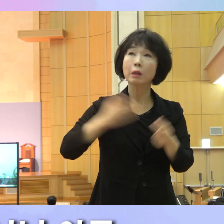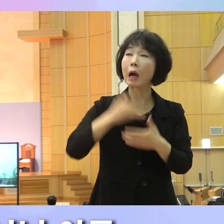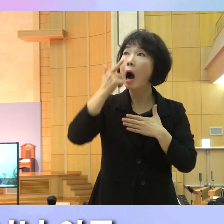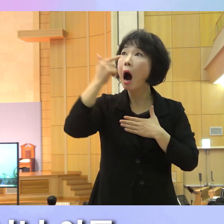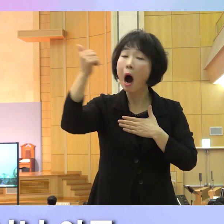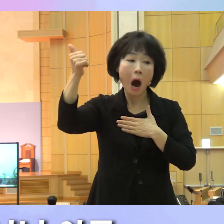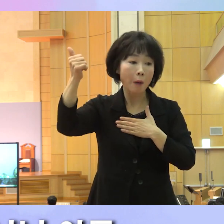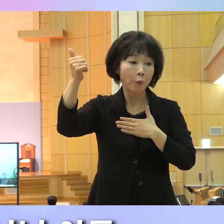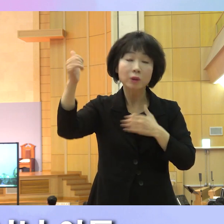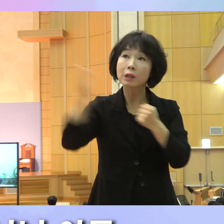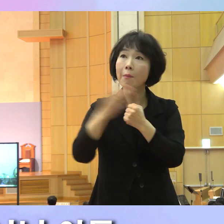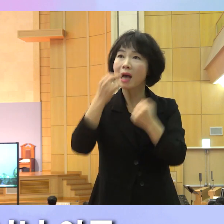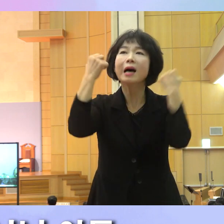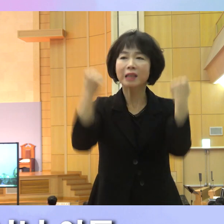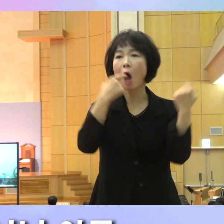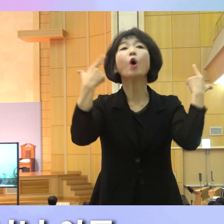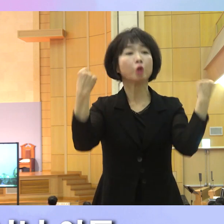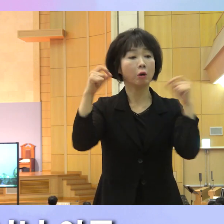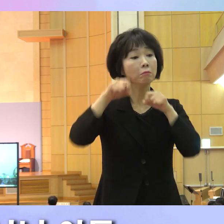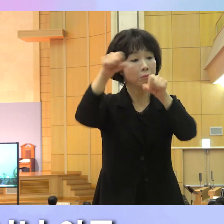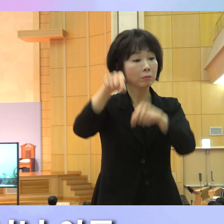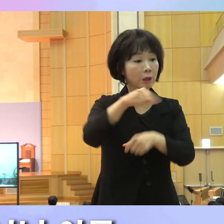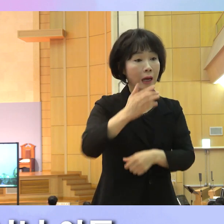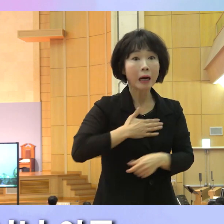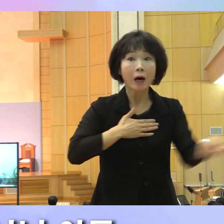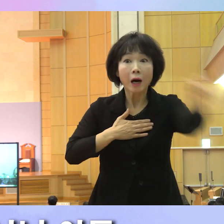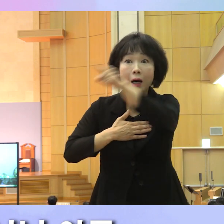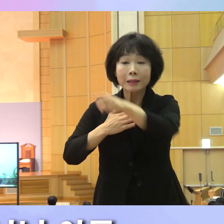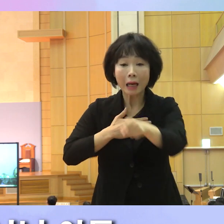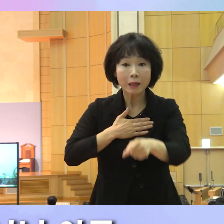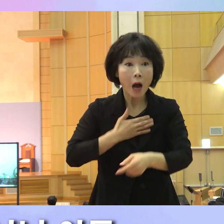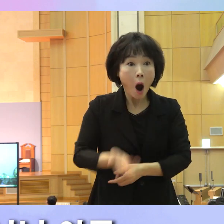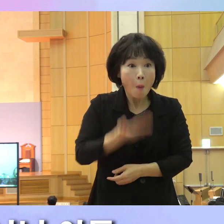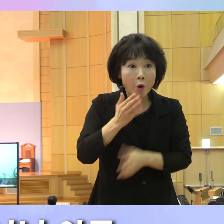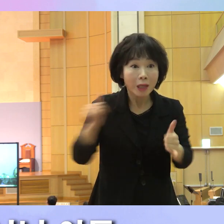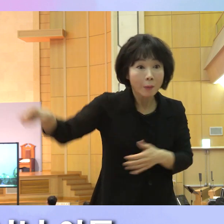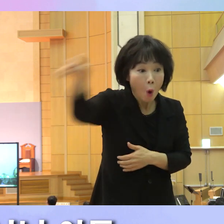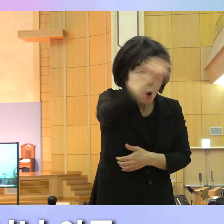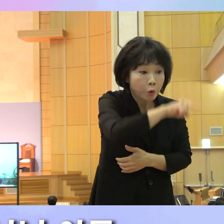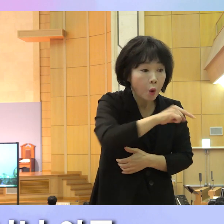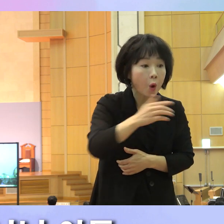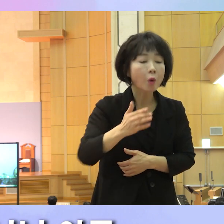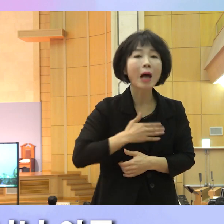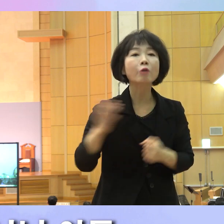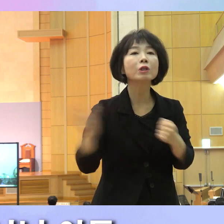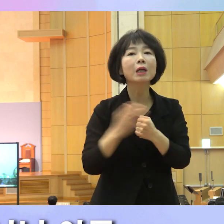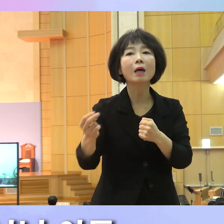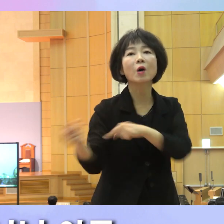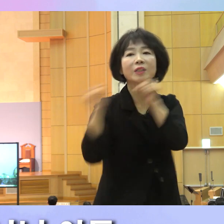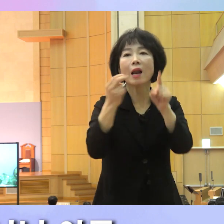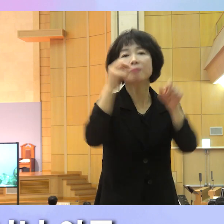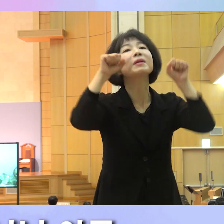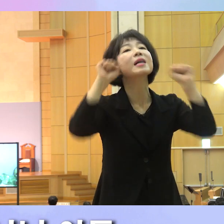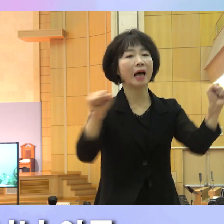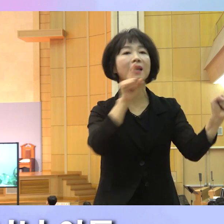내가 아버지로 인하여 사는 것 같이 나를 먹는 그 사람도 나로 인하여 살리라.